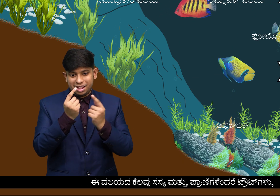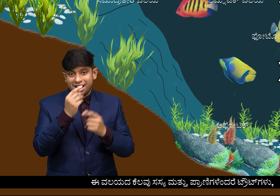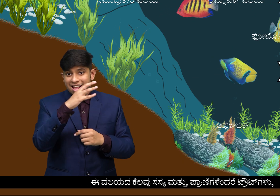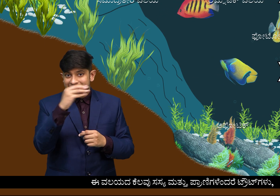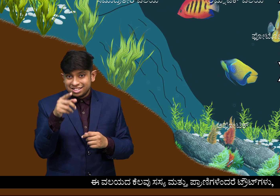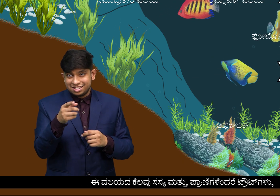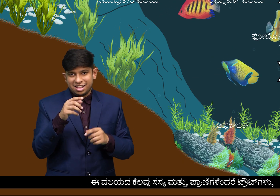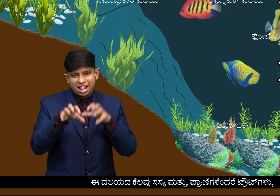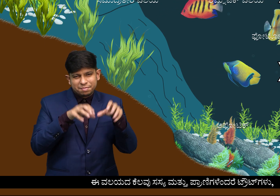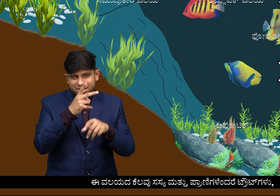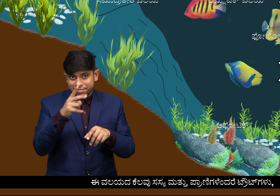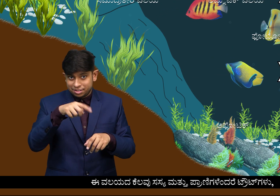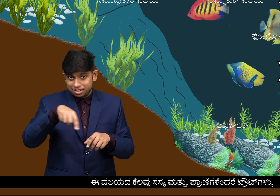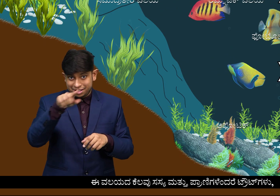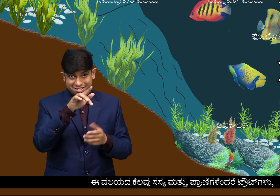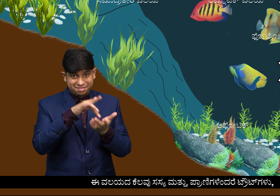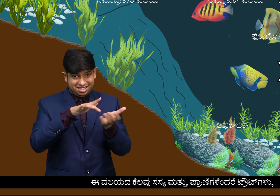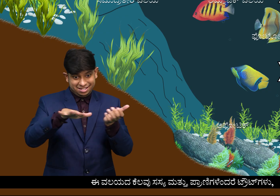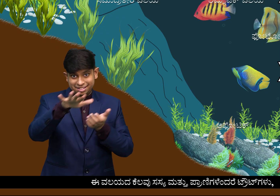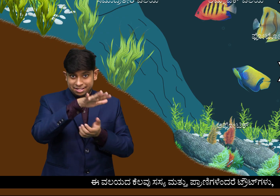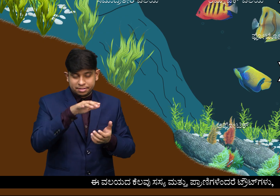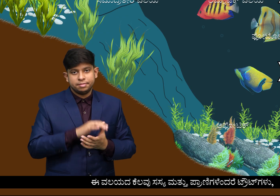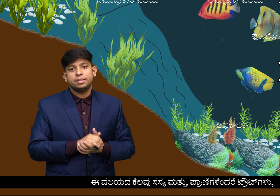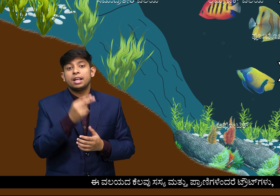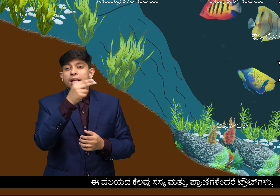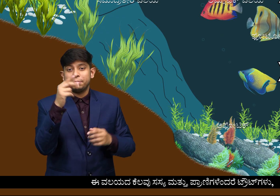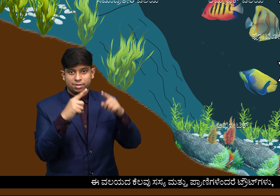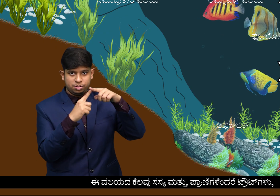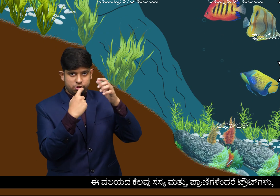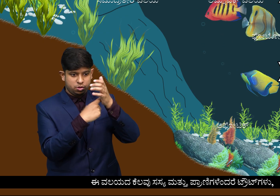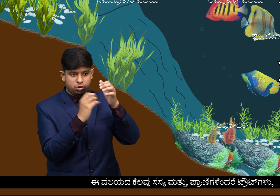ಈ ವಲಯದ ಕೆಲವು ಸಸ್ಯ ಮತ್ತು ಪ್ರಾಣಿಗಳೆಂದರೆ ಟ್ರೌಟ್ಗಳು,